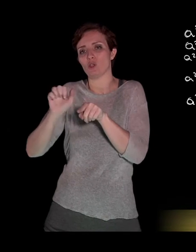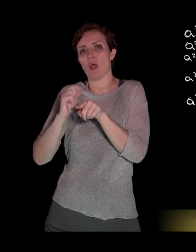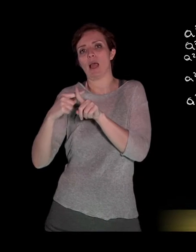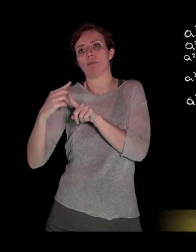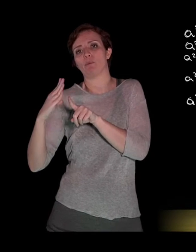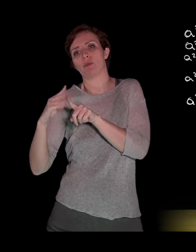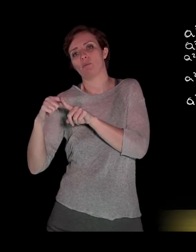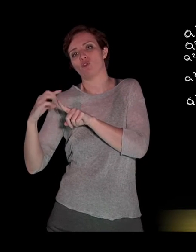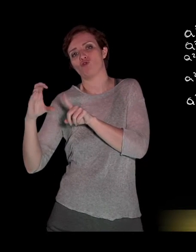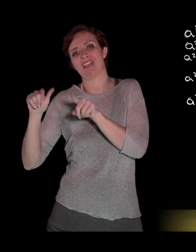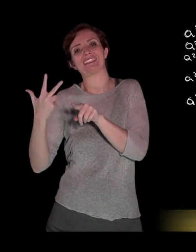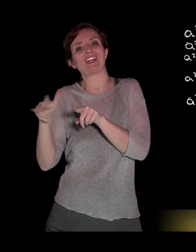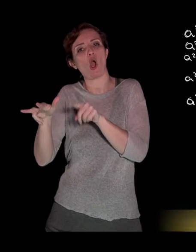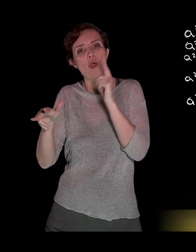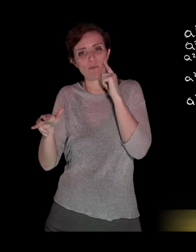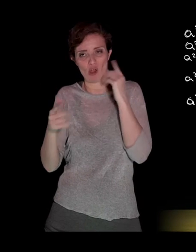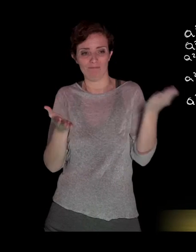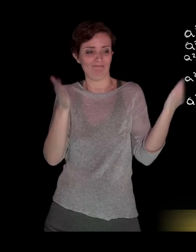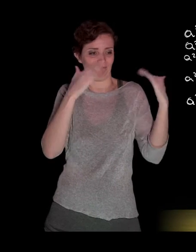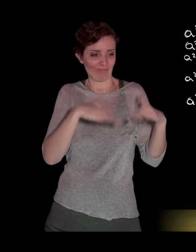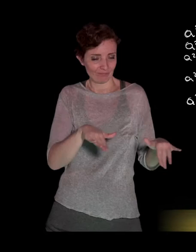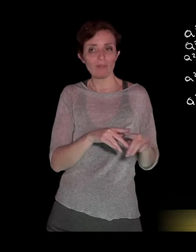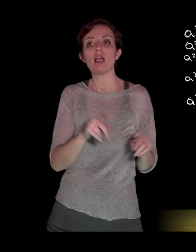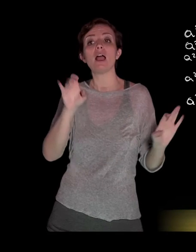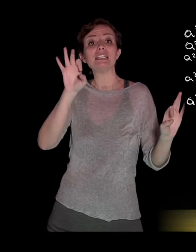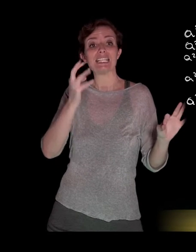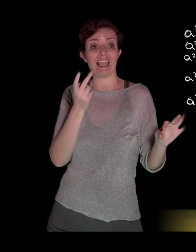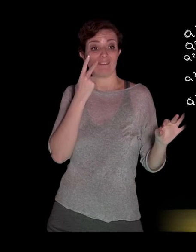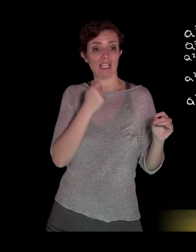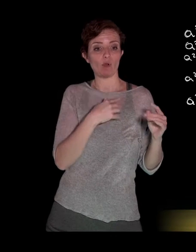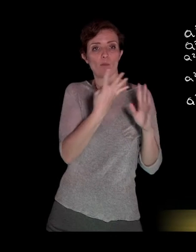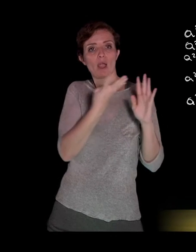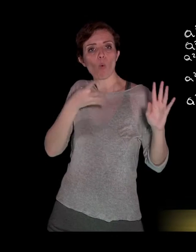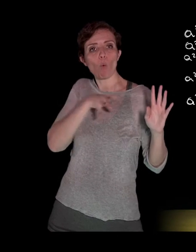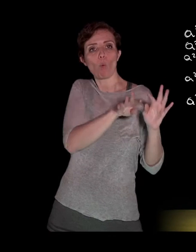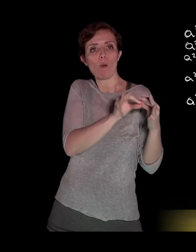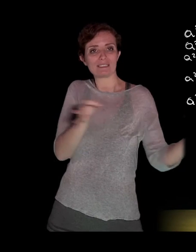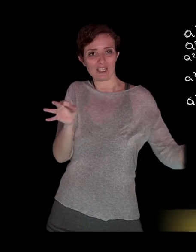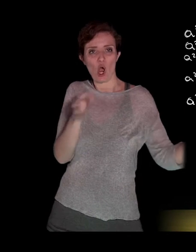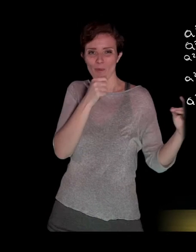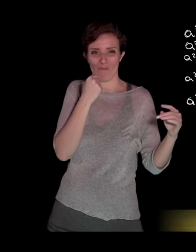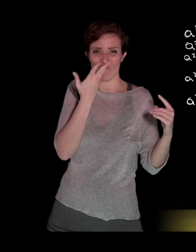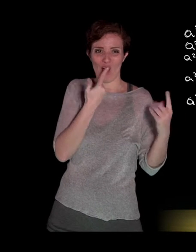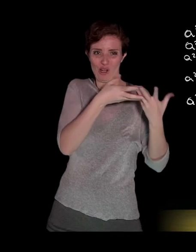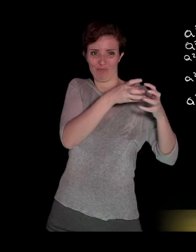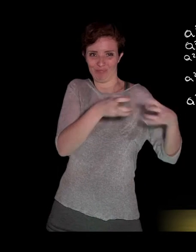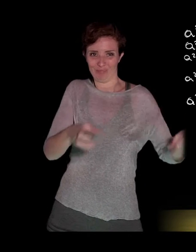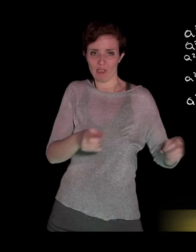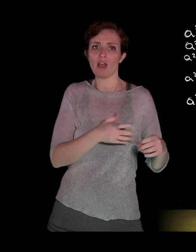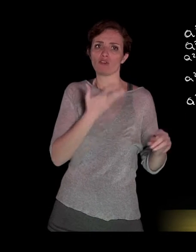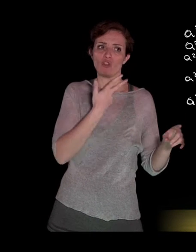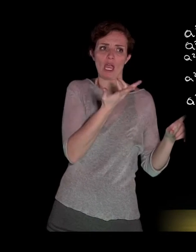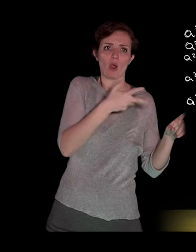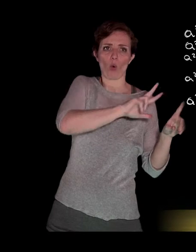ancora qualora notassi nel quadrinomio da scomporre la presenza di due cubi e di due